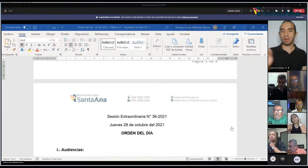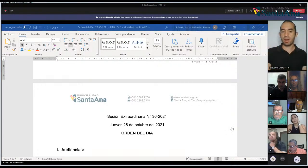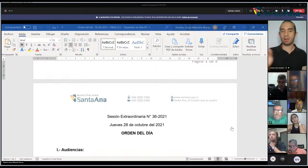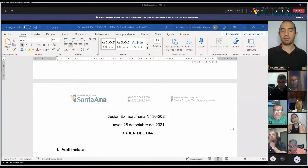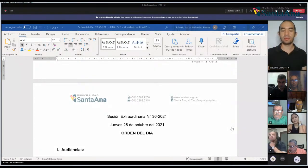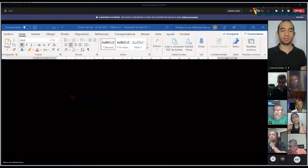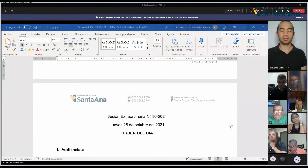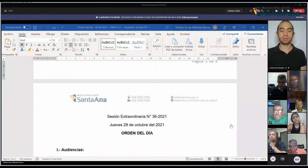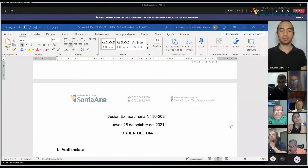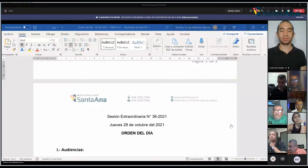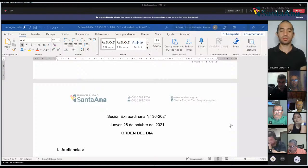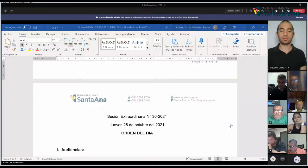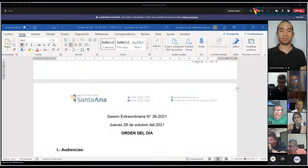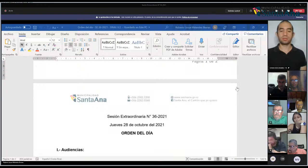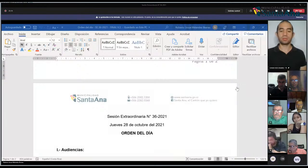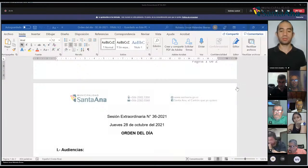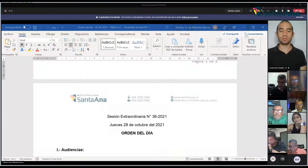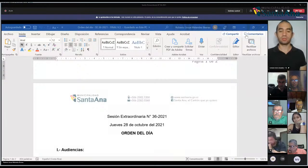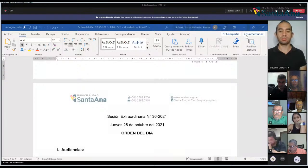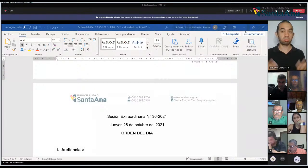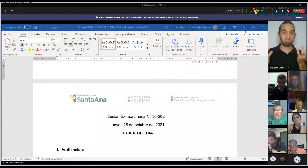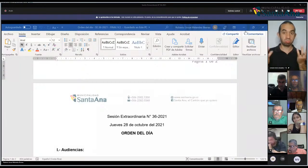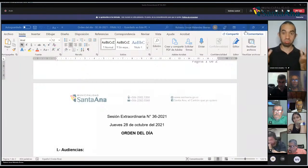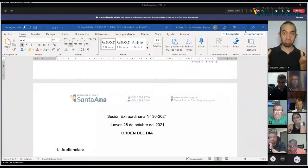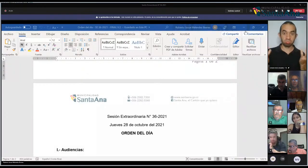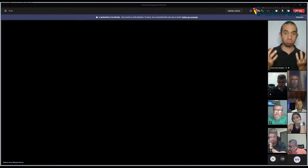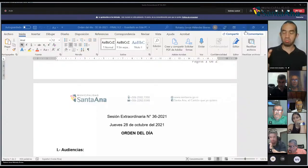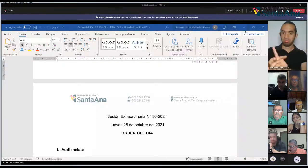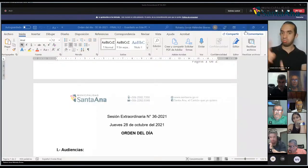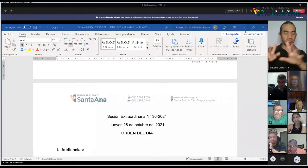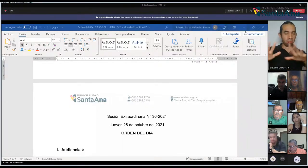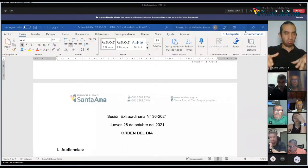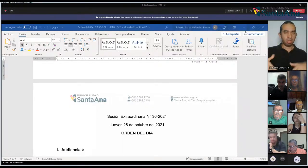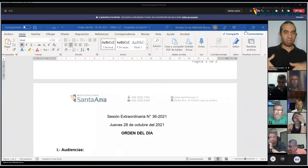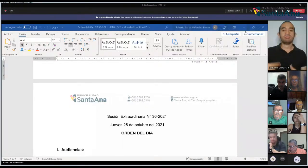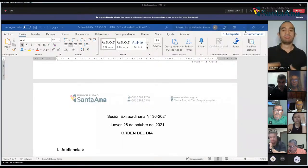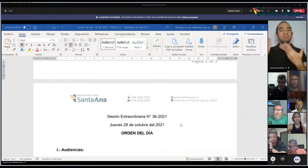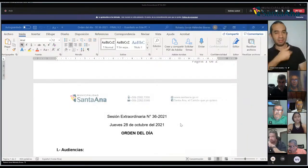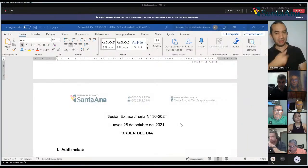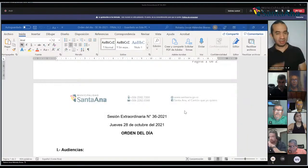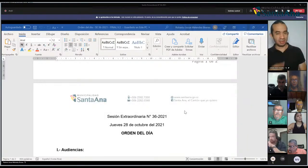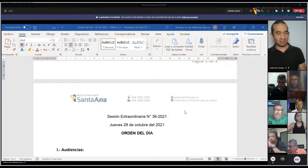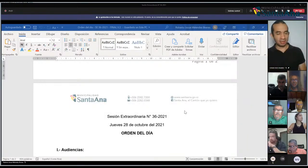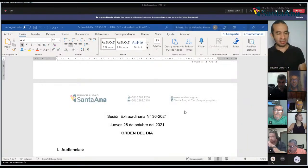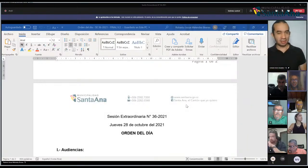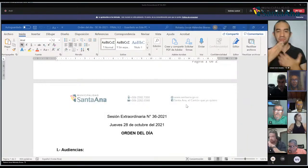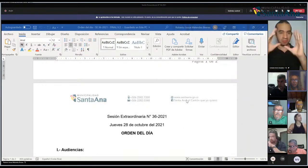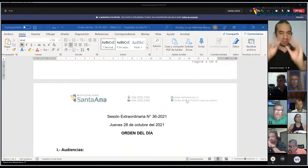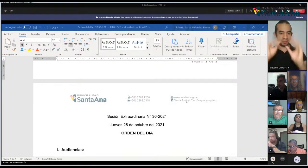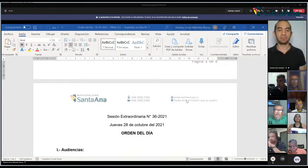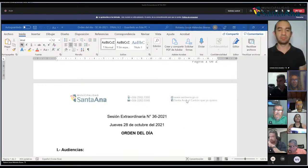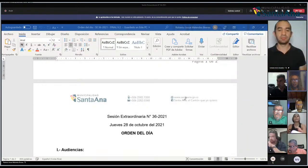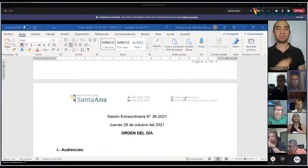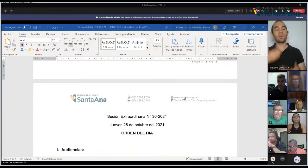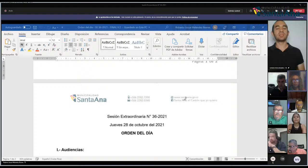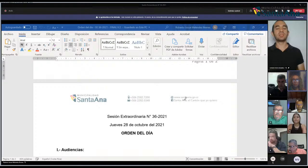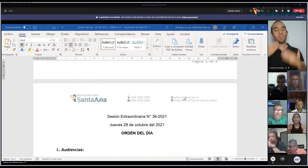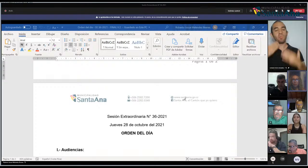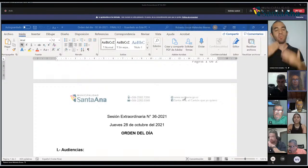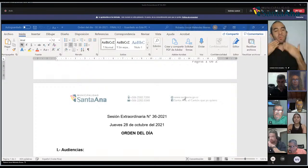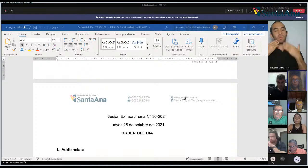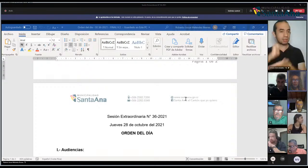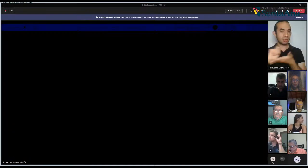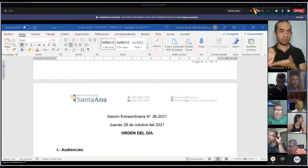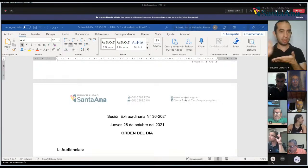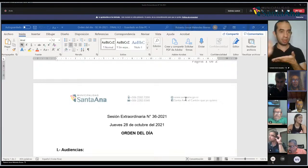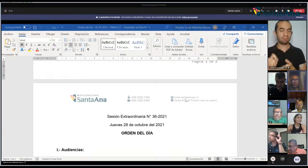de hecho no está conectada todavía señora presidente buenas noches tú serás el señor secretario muy bienvenidos y